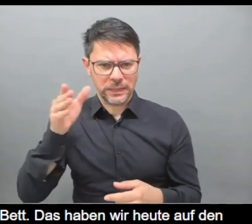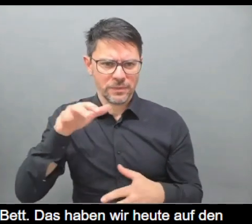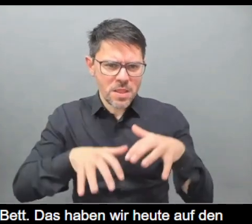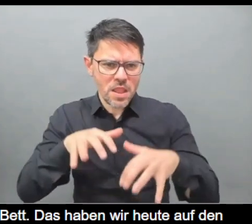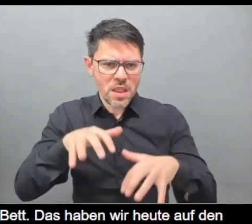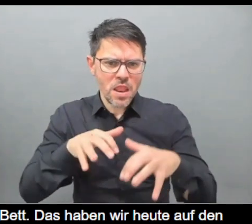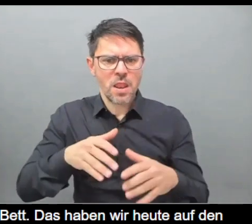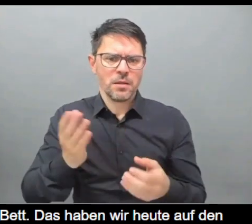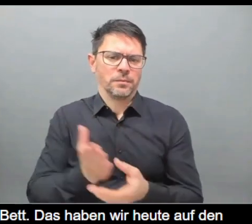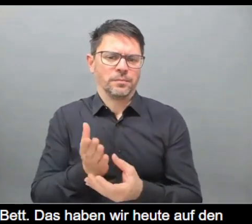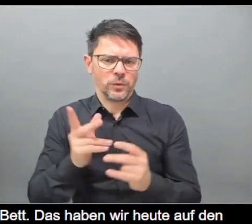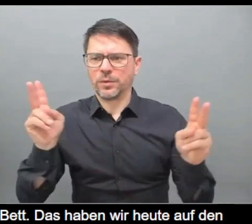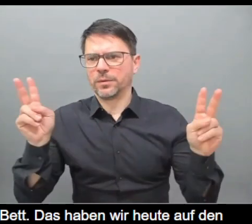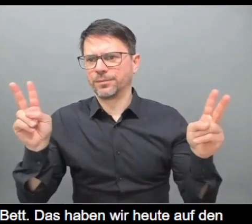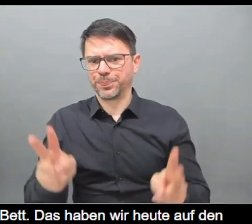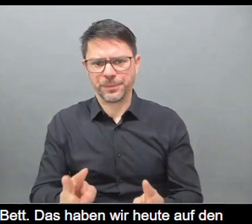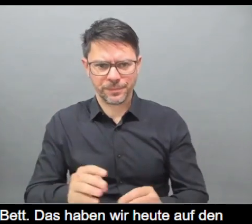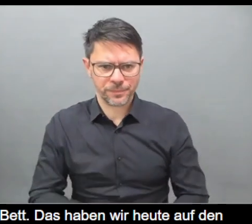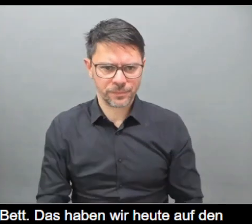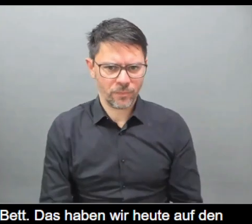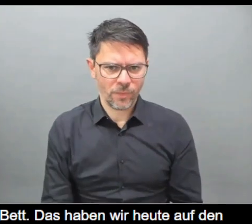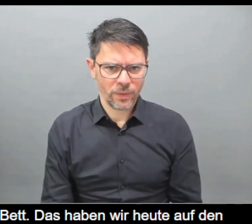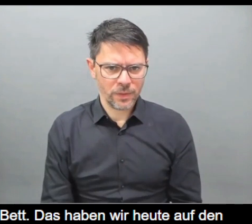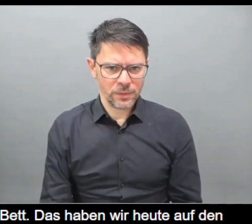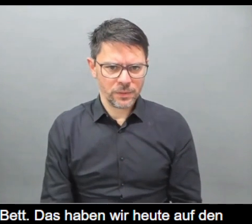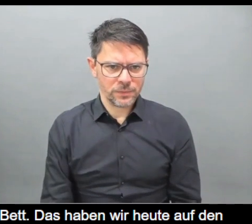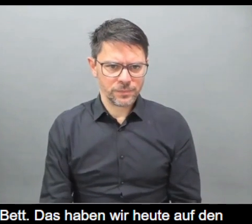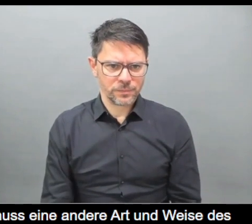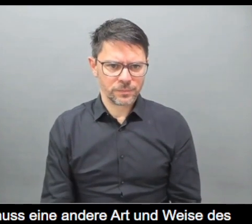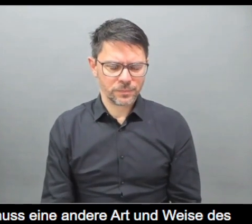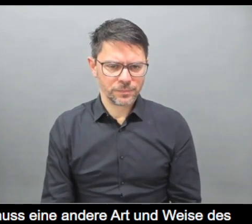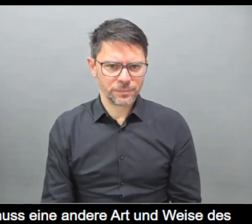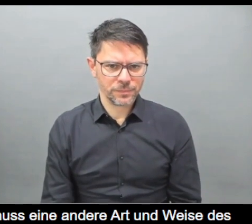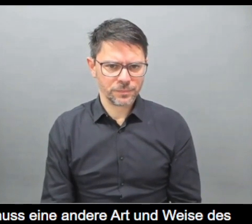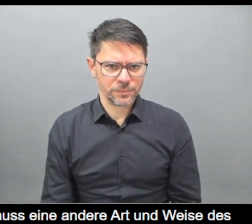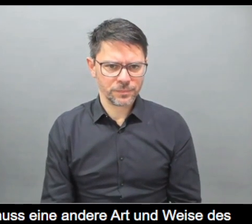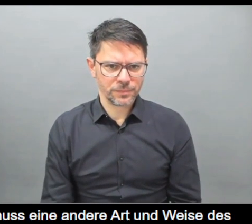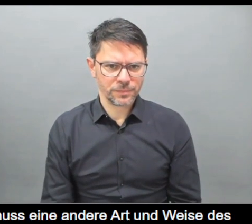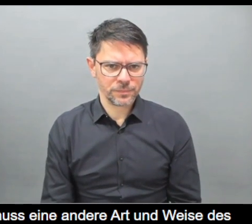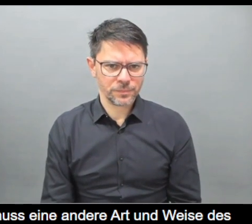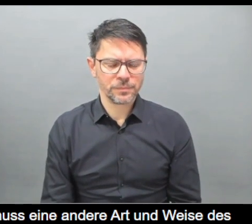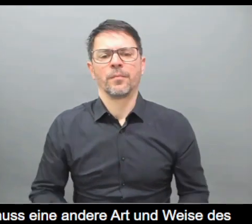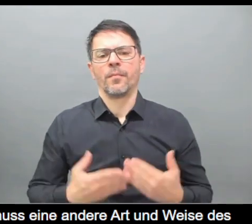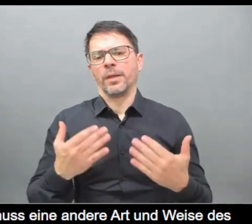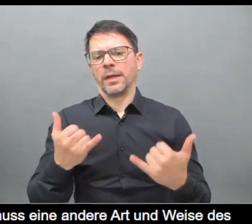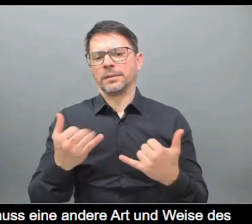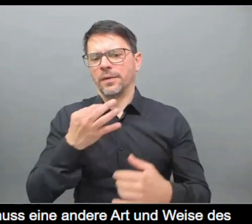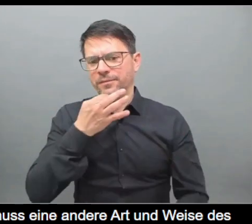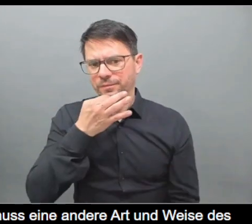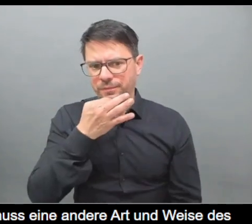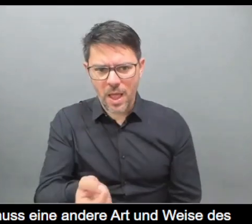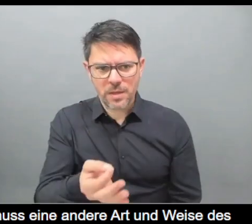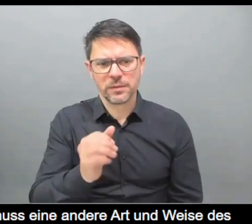Frankenpost der neue Tag. Eine Frage an den Herrn Engelhausen. Wenn Sie mir erklären könnten, bitte, was es bedeutet, dass